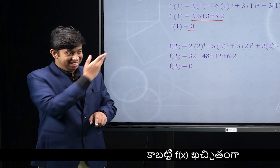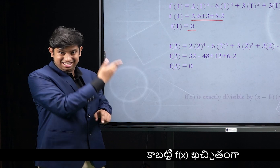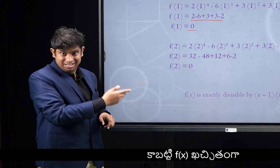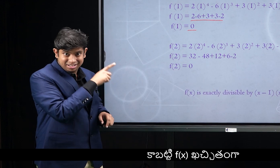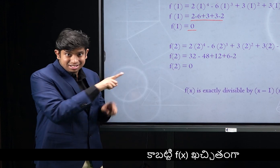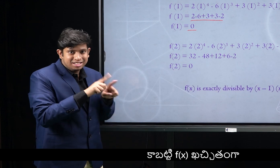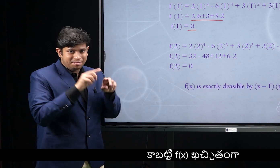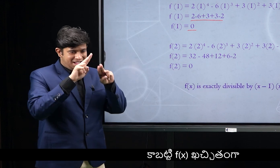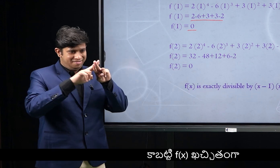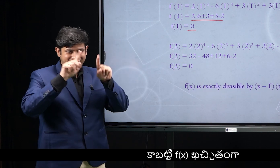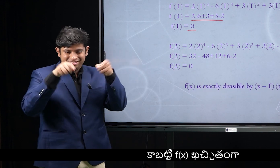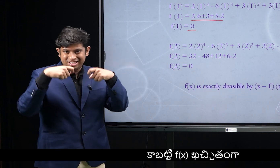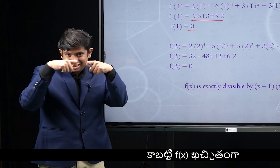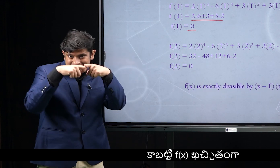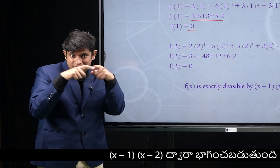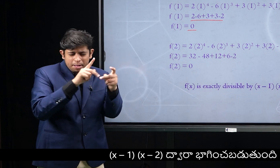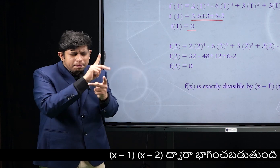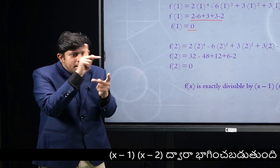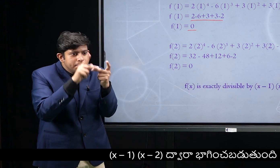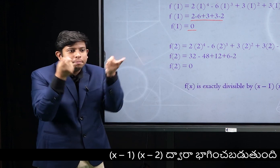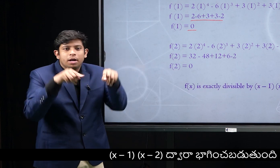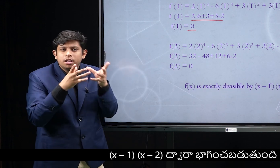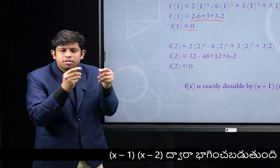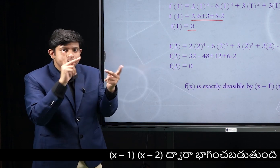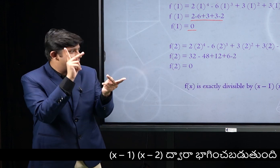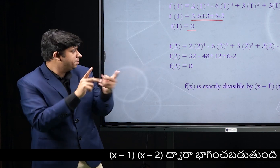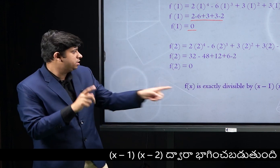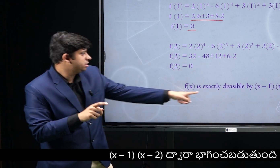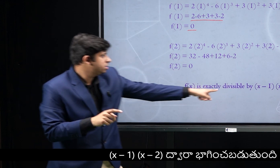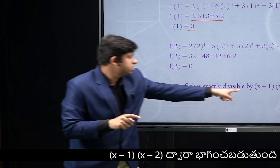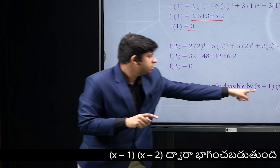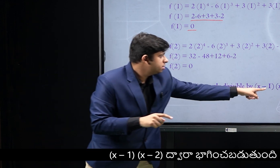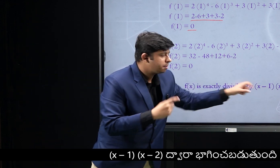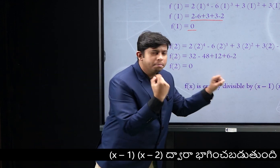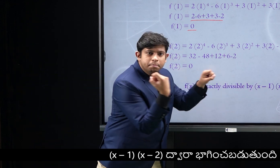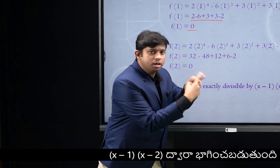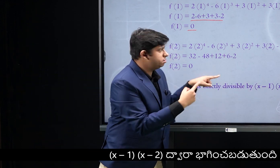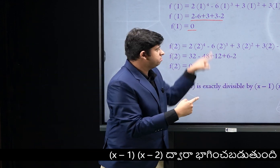కాబట్టి fx ఖచ్చితంగా x-1 ఇంటూ x-2 ద్వారా భాగించబడుతుంది.